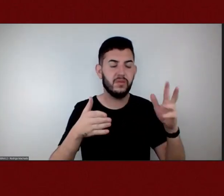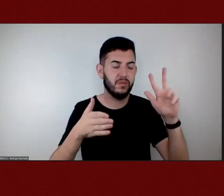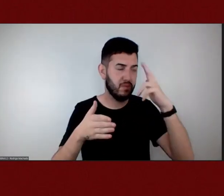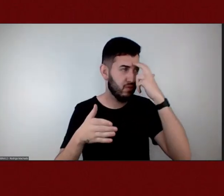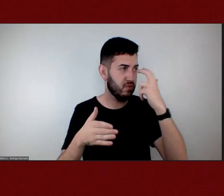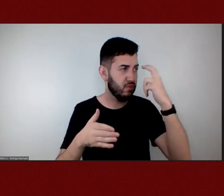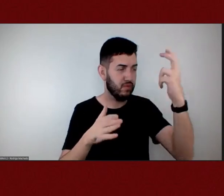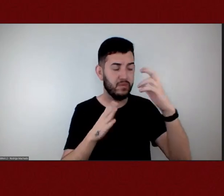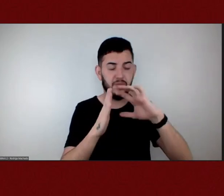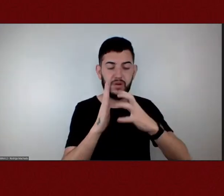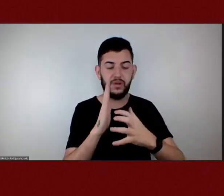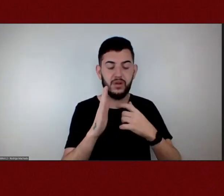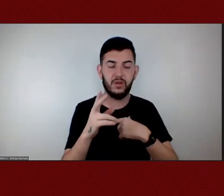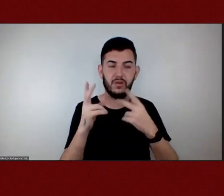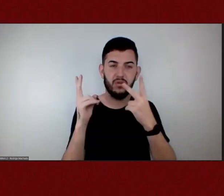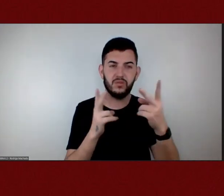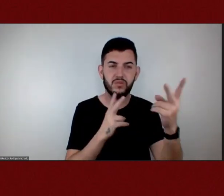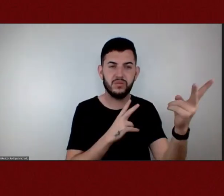por exemplo,